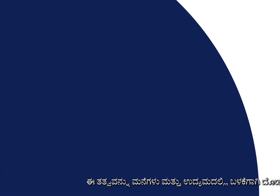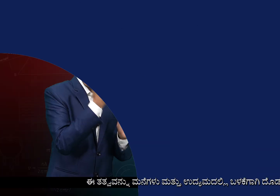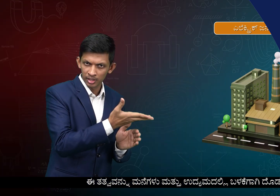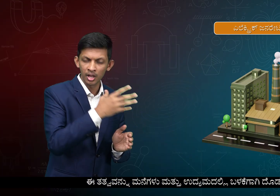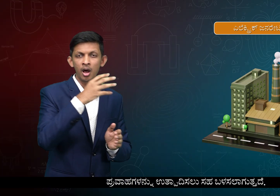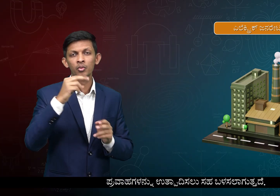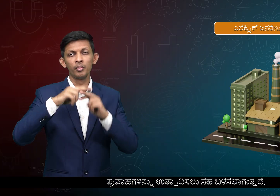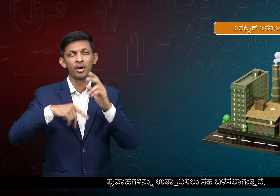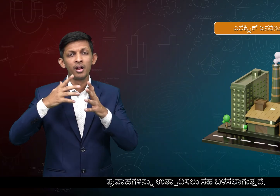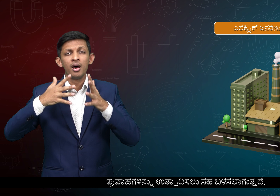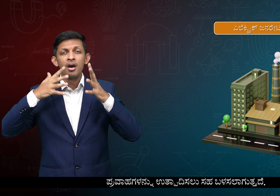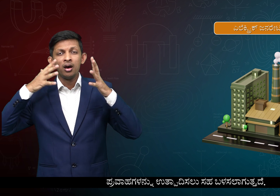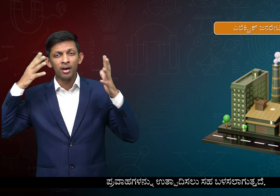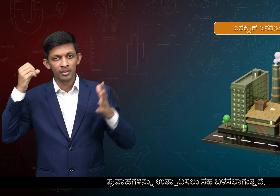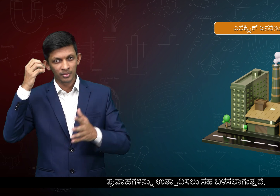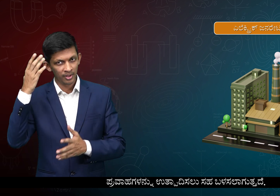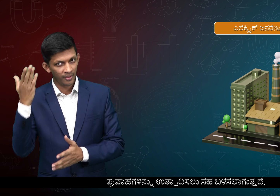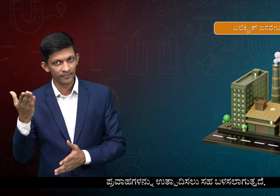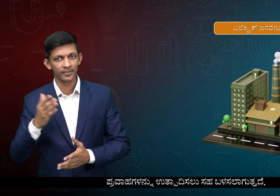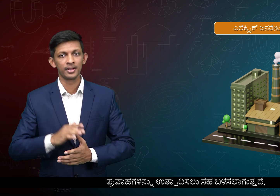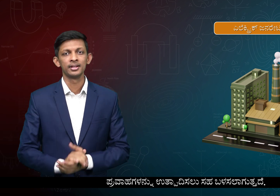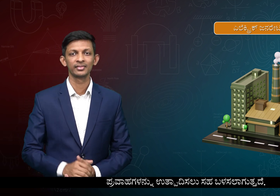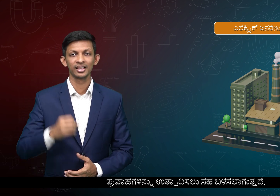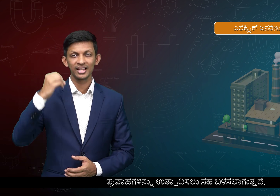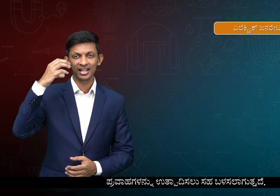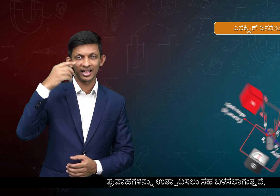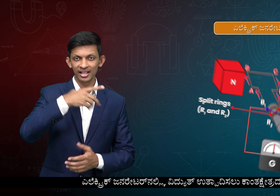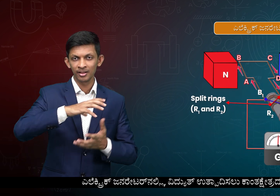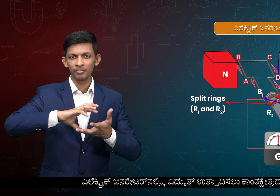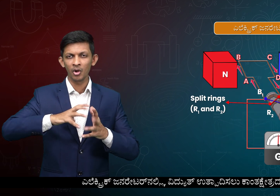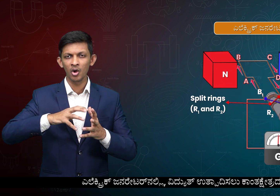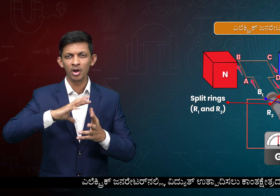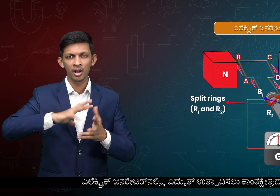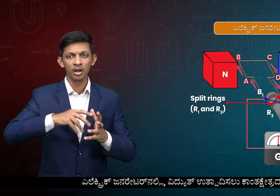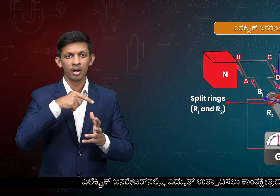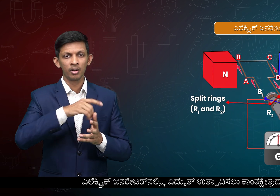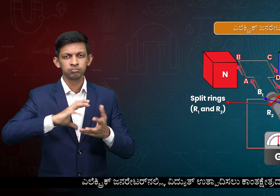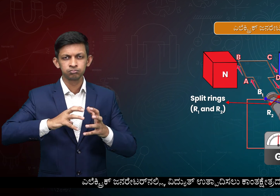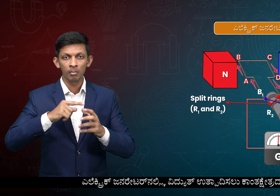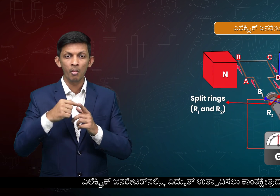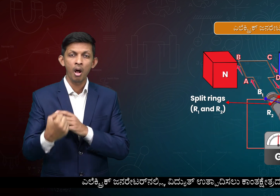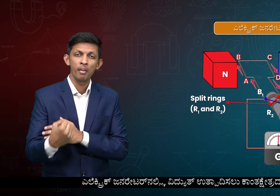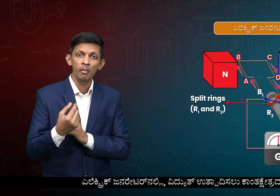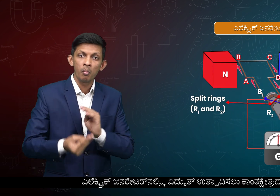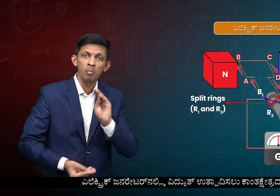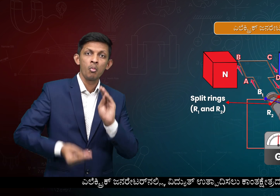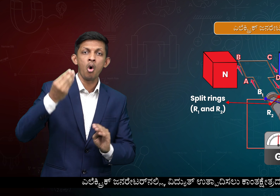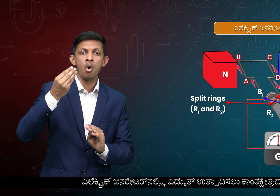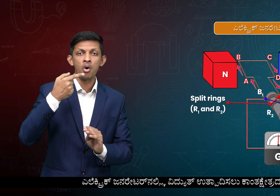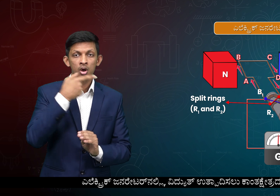ಬೆಳಕಿಗಾಗಿ ದೊಡ್ಡ ಪ್ರವಾಹಗಳನ್ನು ಉತ್ಪಾದಿಸಲು ಸಹ ಬಳಸಲಾಗುತ್ತದೆ. ಎಲೆಕ್ಟ್ರಿಕ್ ಜನರೇಟರ್ನಲ್ಲಿ ವಿದ್ಯುತ್